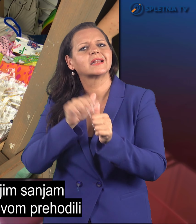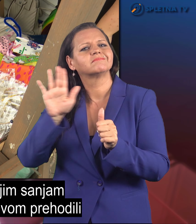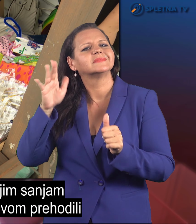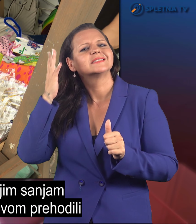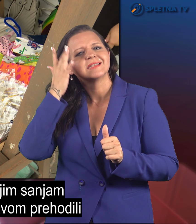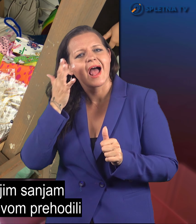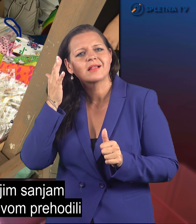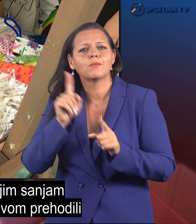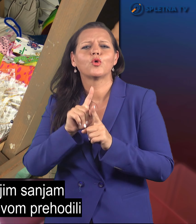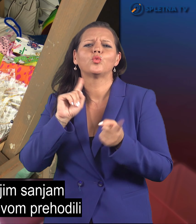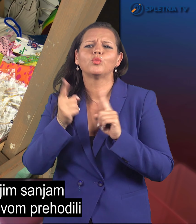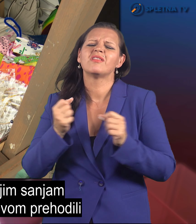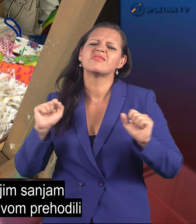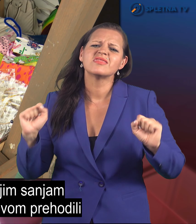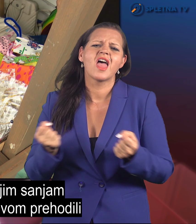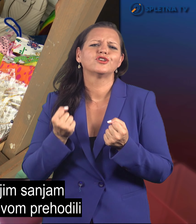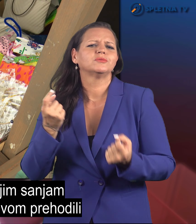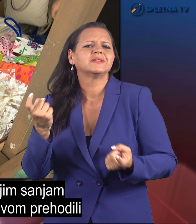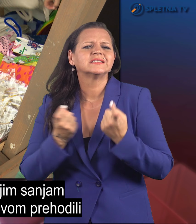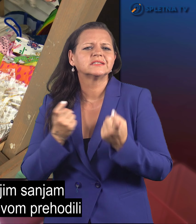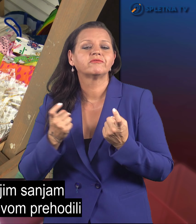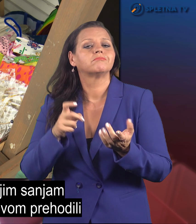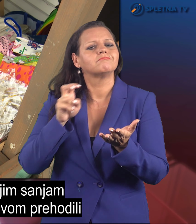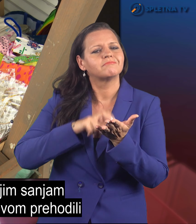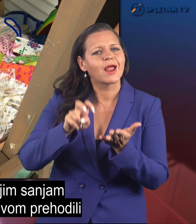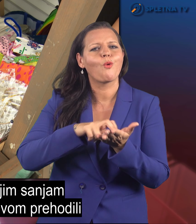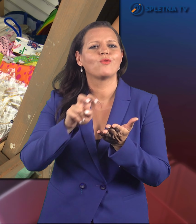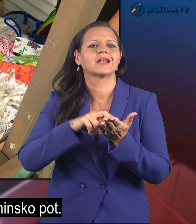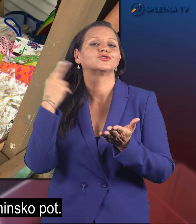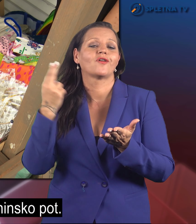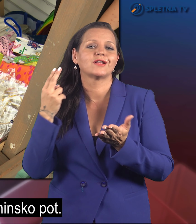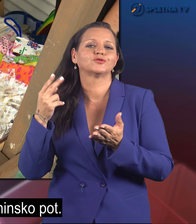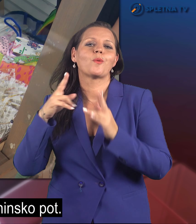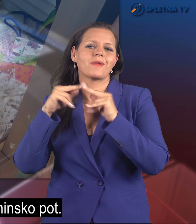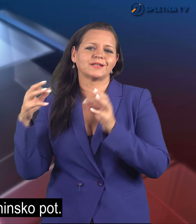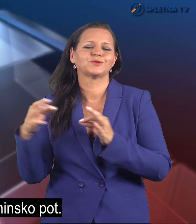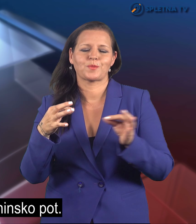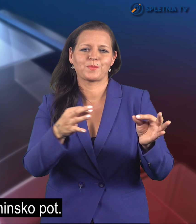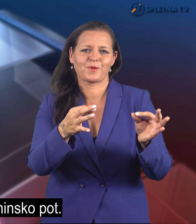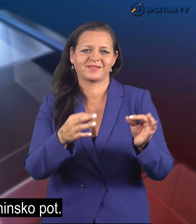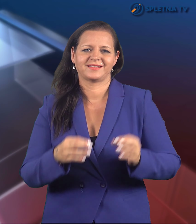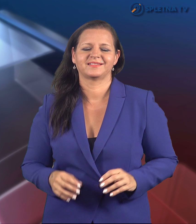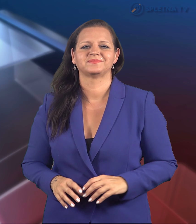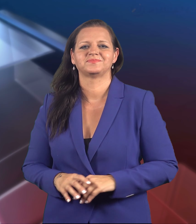svojim sanjam in kljub težkim izzivom prehodili slovensko planinsko pot.